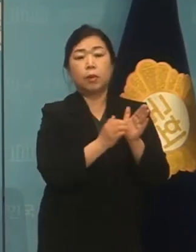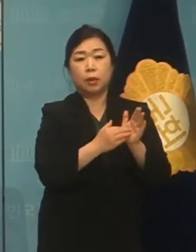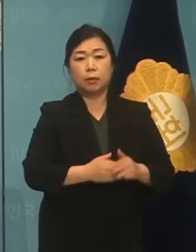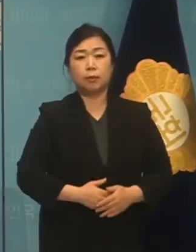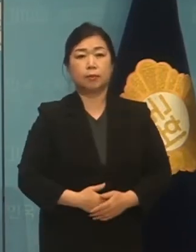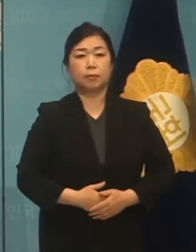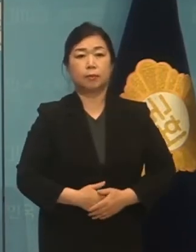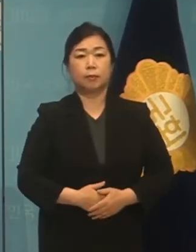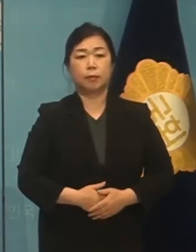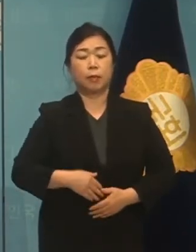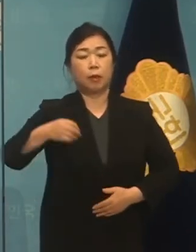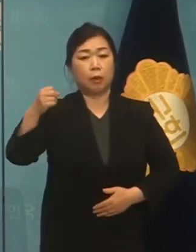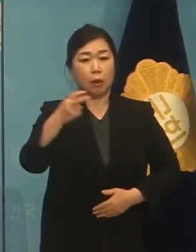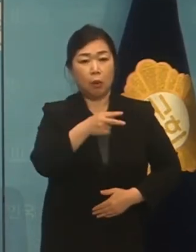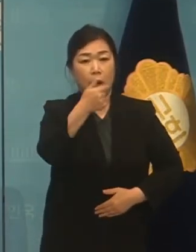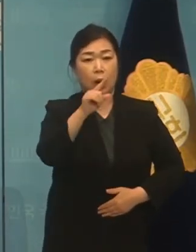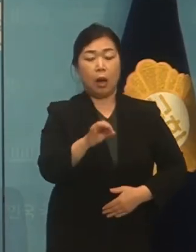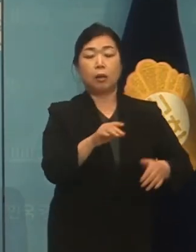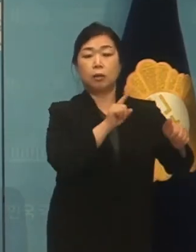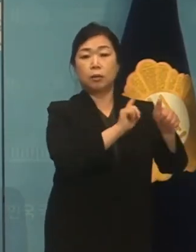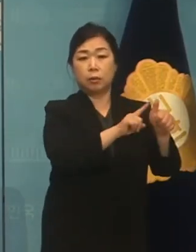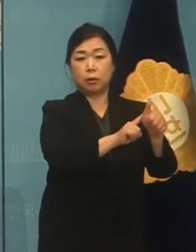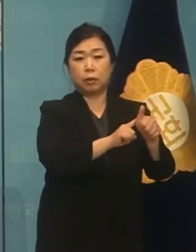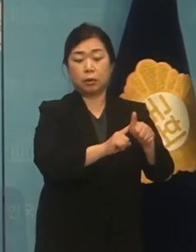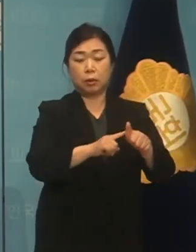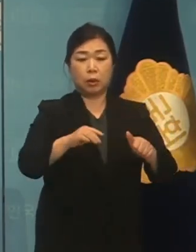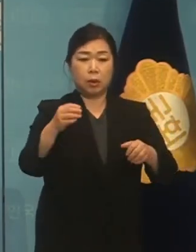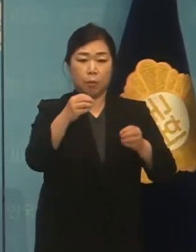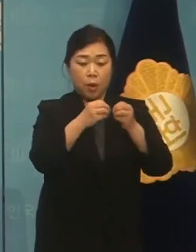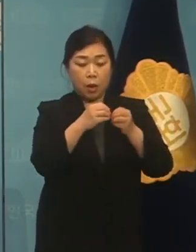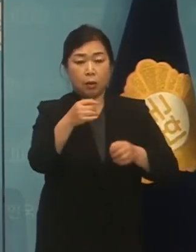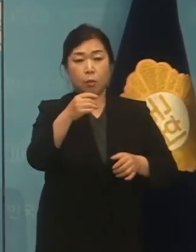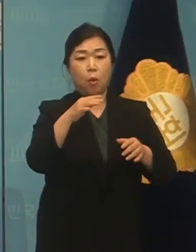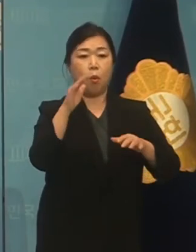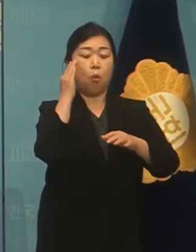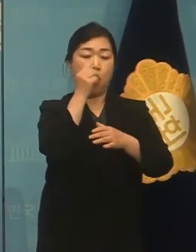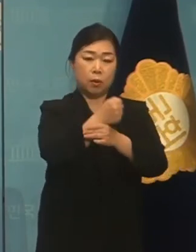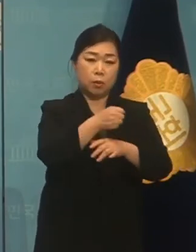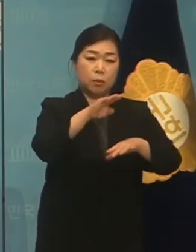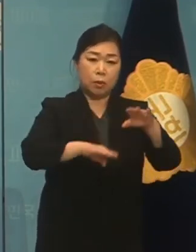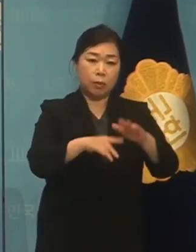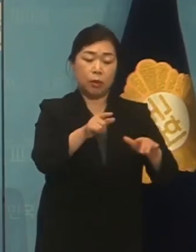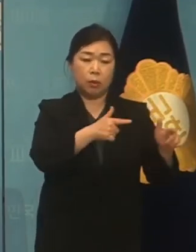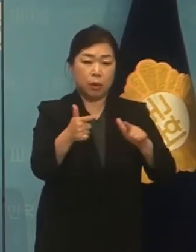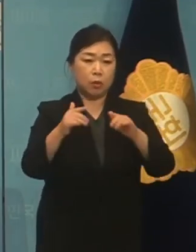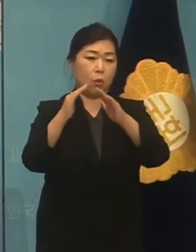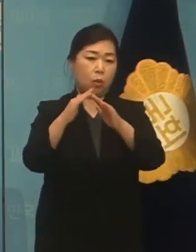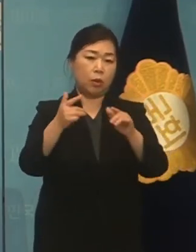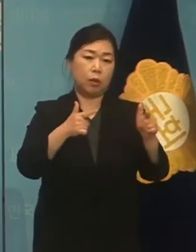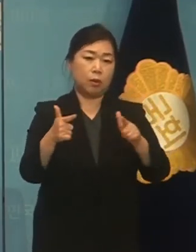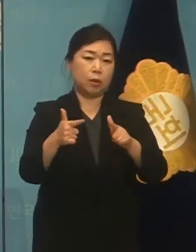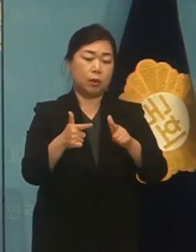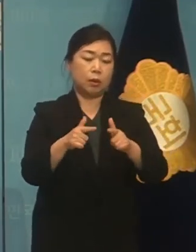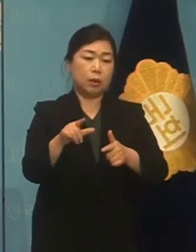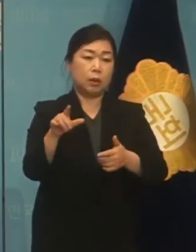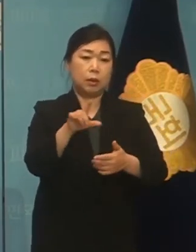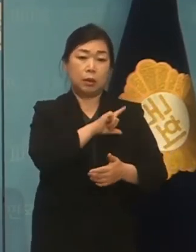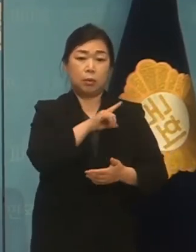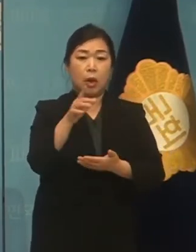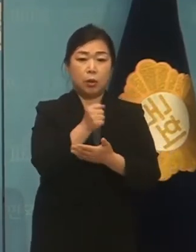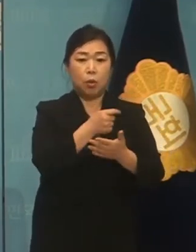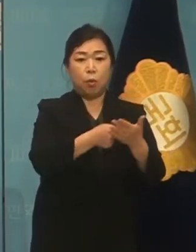것입니다. 또한 강기훈 의원은 강남구 과수원 내에 파고라, 오두막 명목으로도 보상을